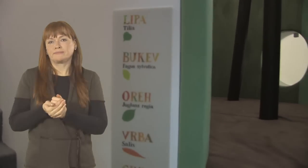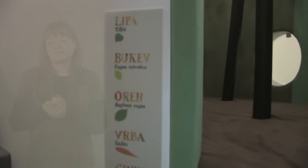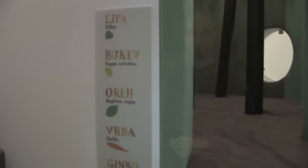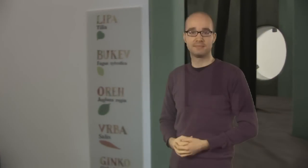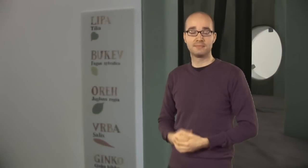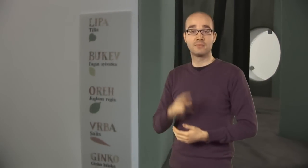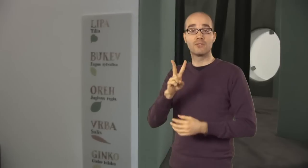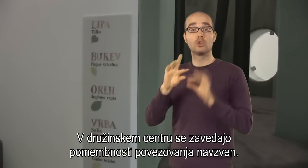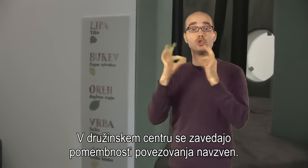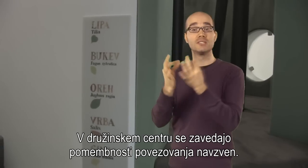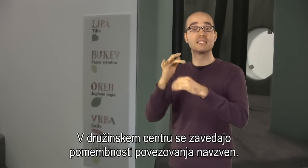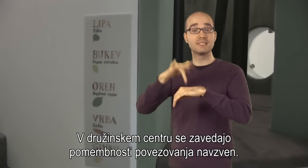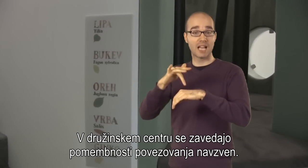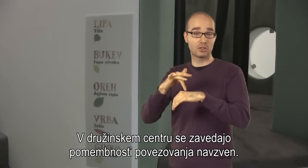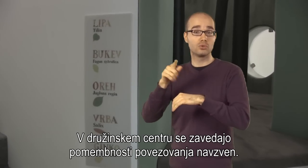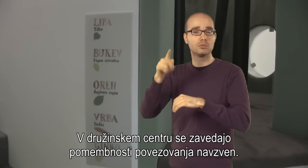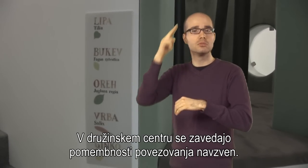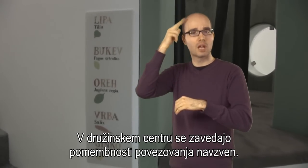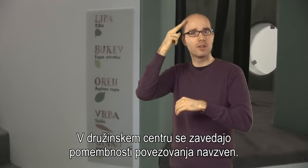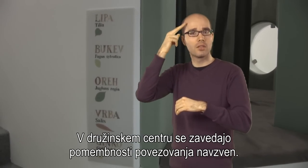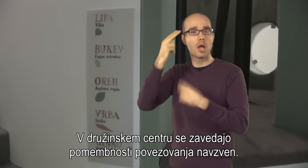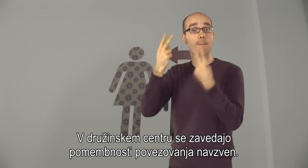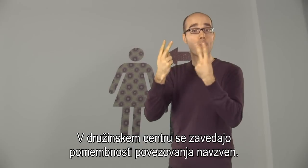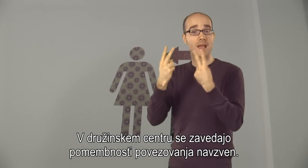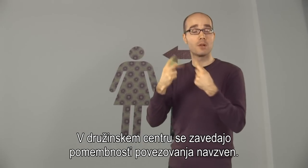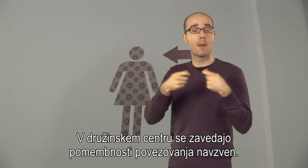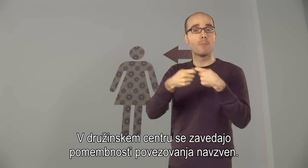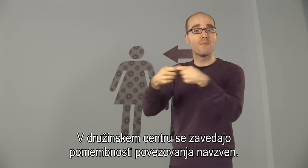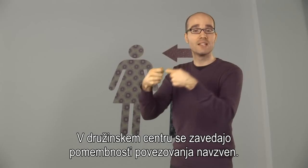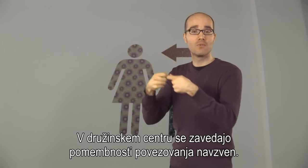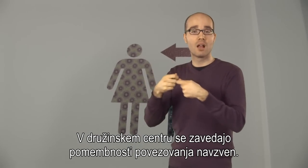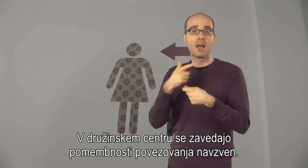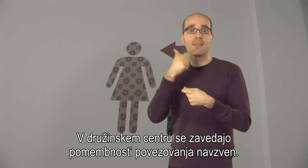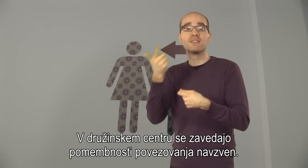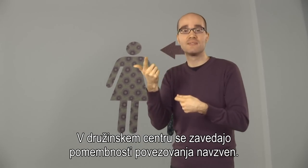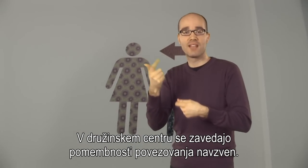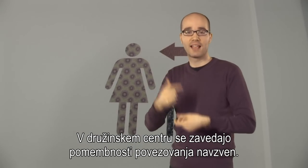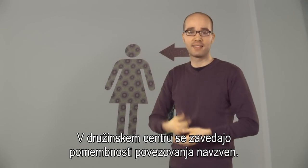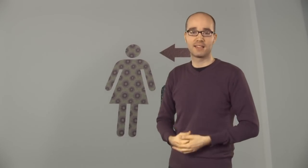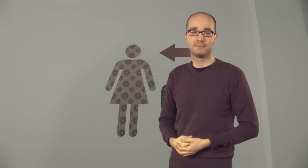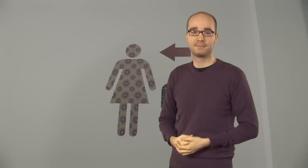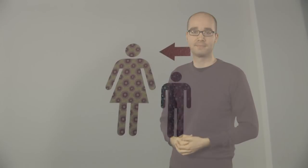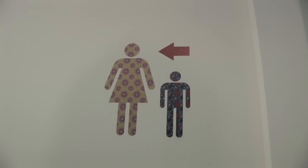ne. V družinskem centru se zavedajo pomembnosti povezovanja navzven.